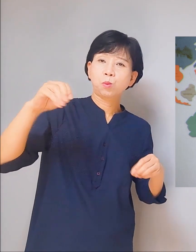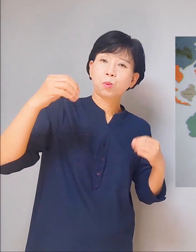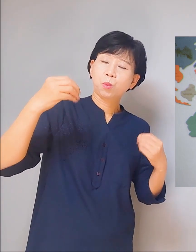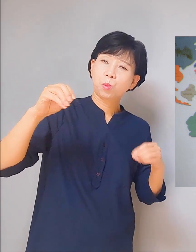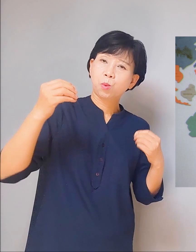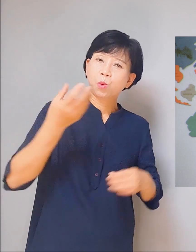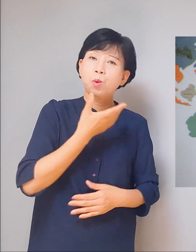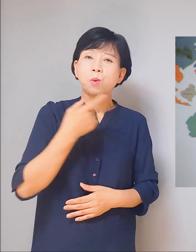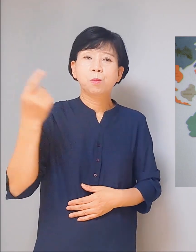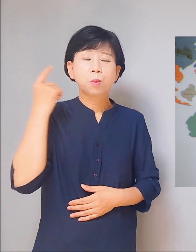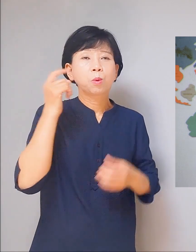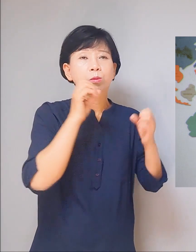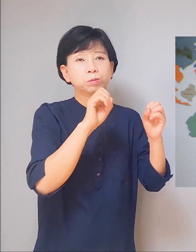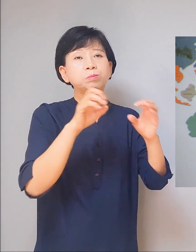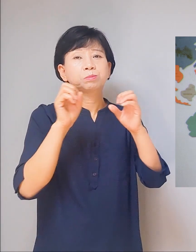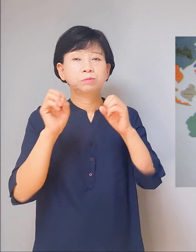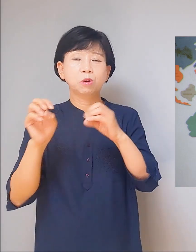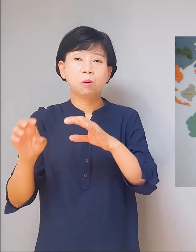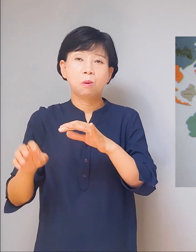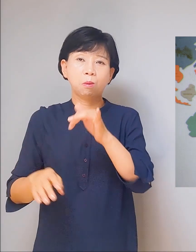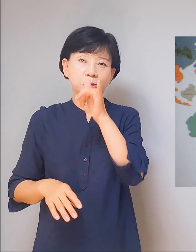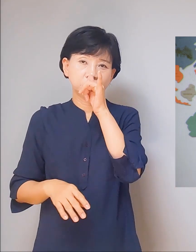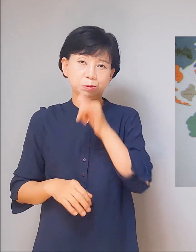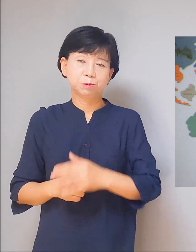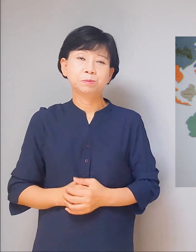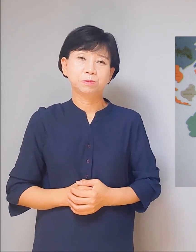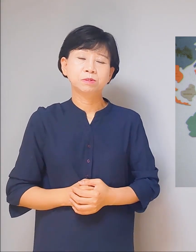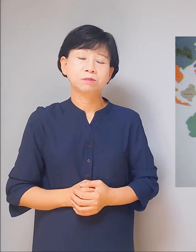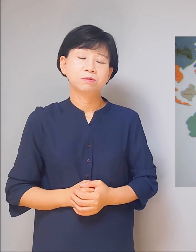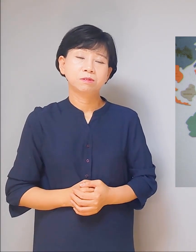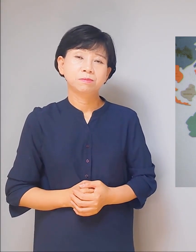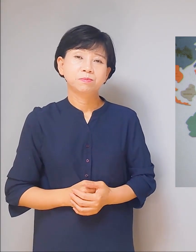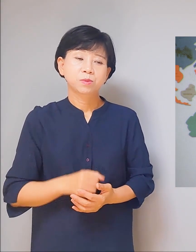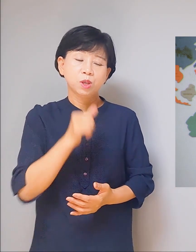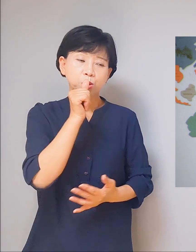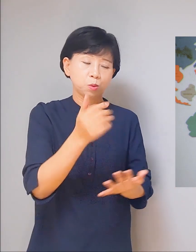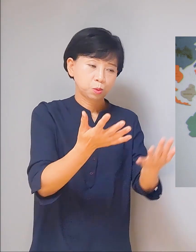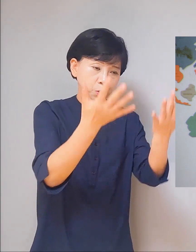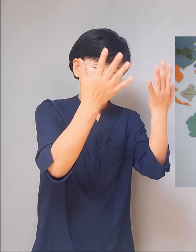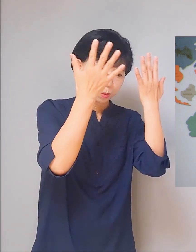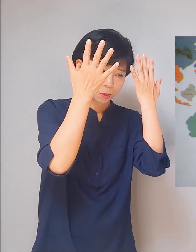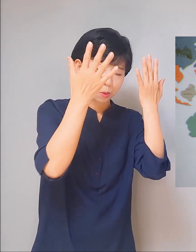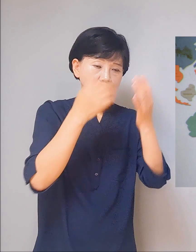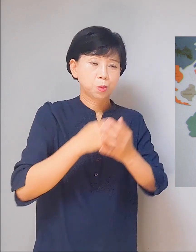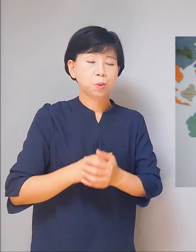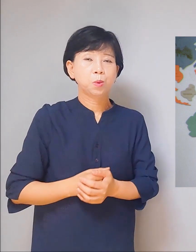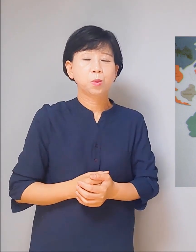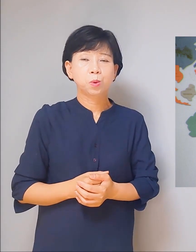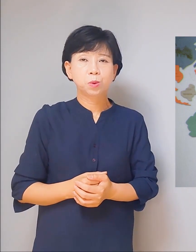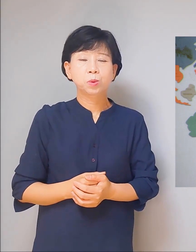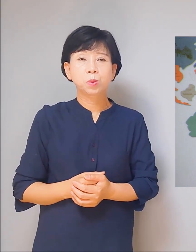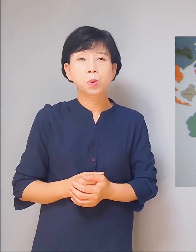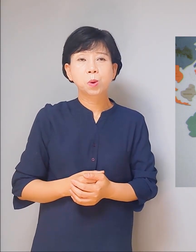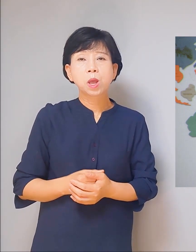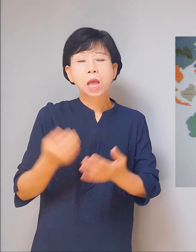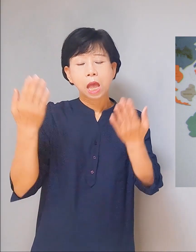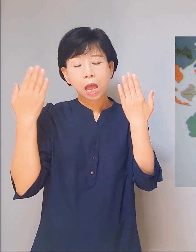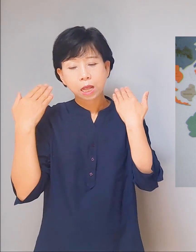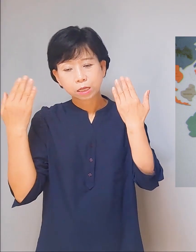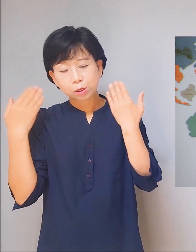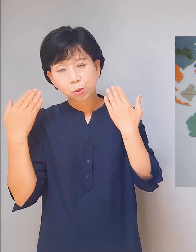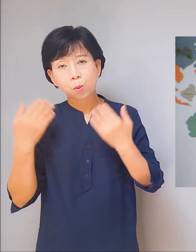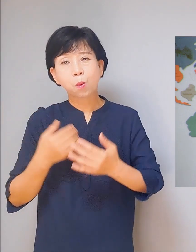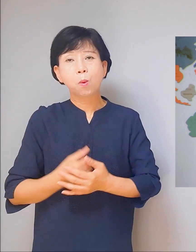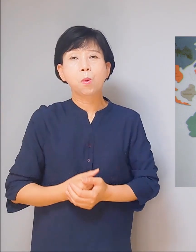또 복음도 전하고 이렇습니다. 뭐 교도소 아니면 뭐 어디 대안학교 또 뭐